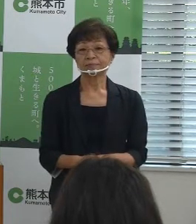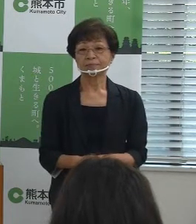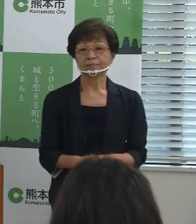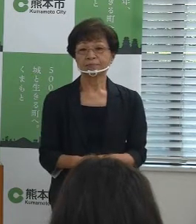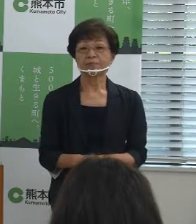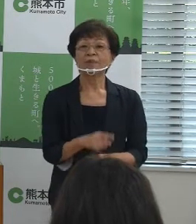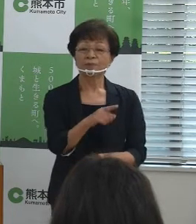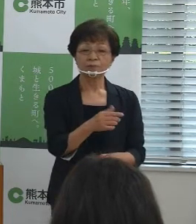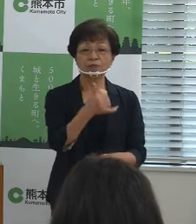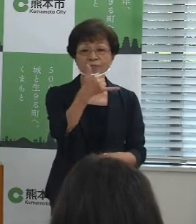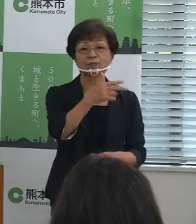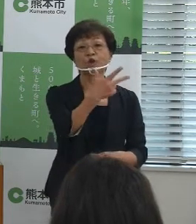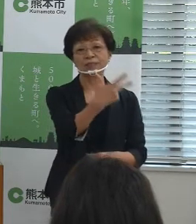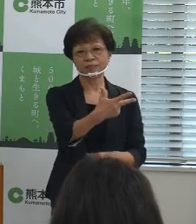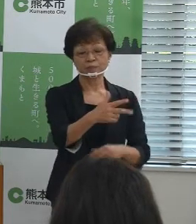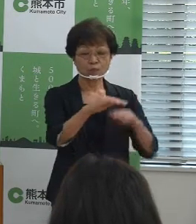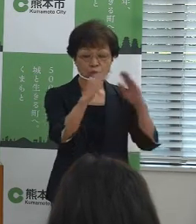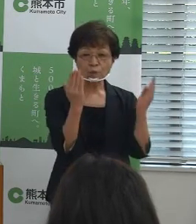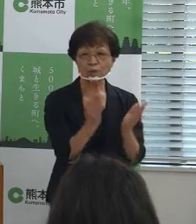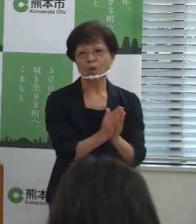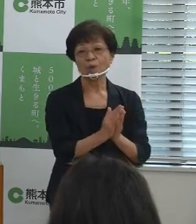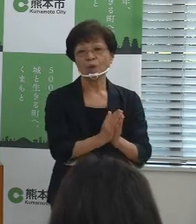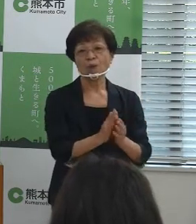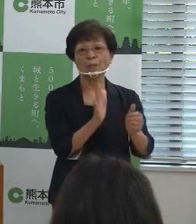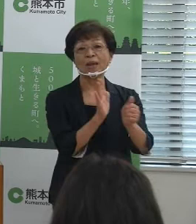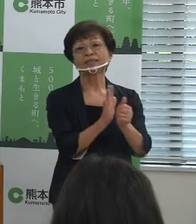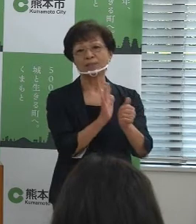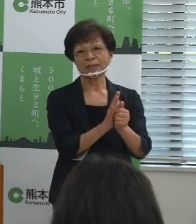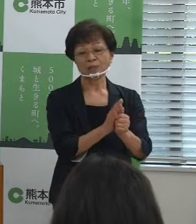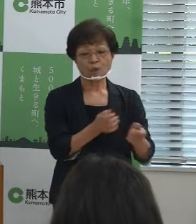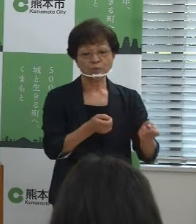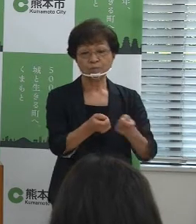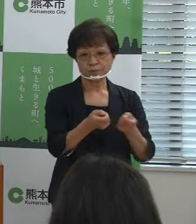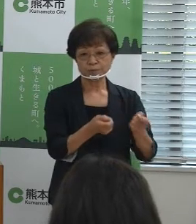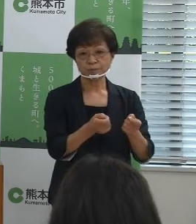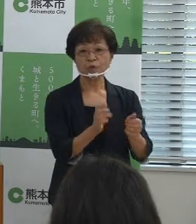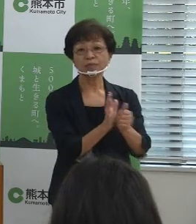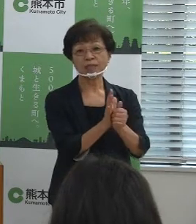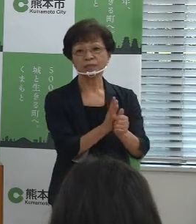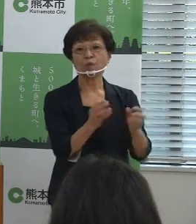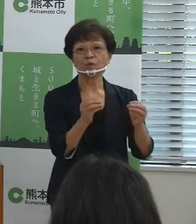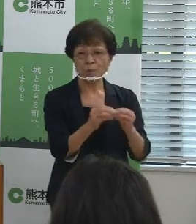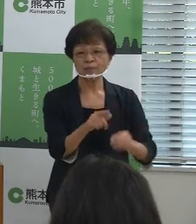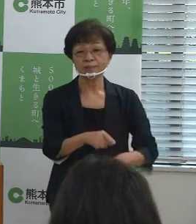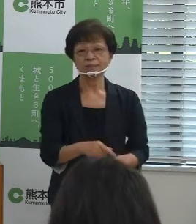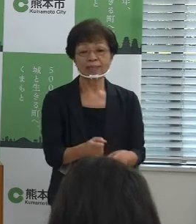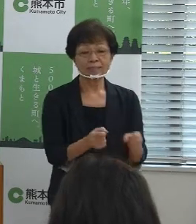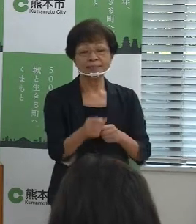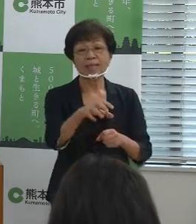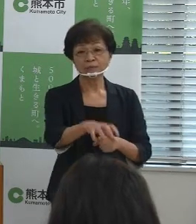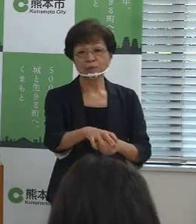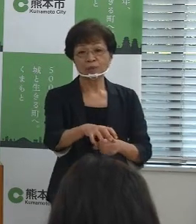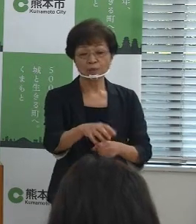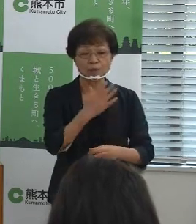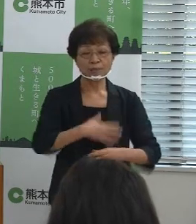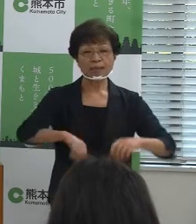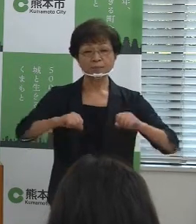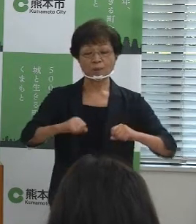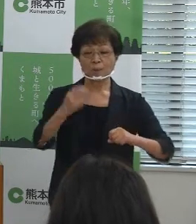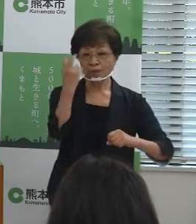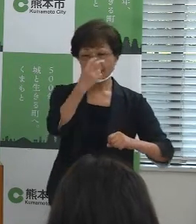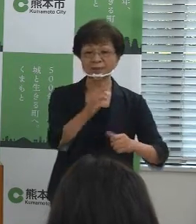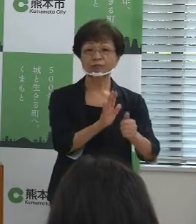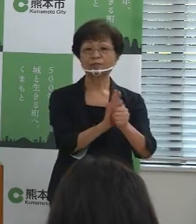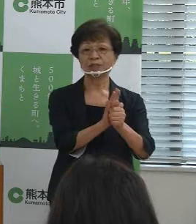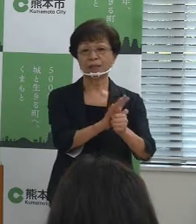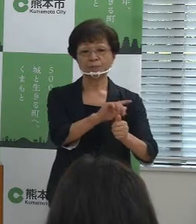同市への総合的な災害マネジメント業務の支援を行いますとともに、避難所における健康観察支